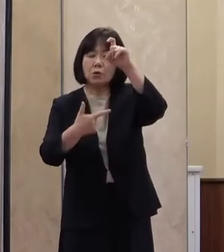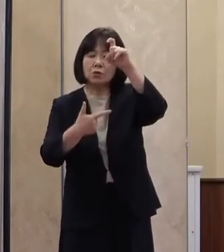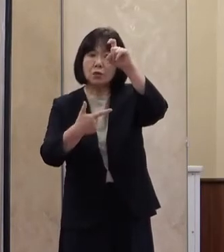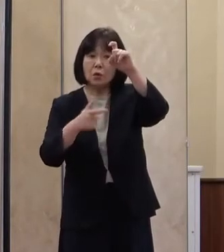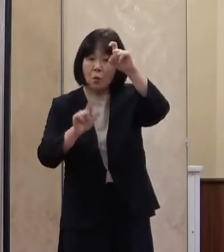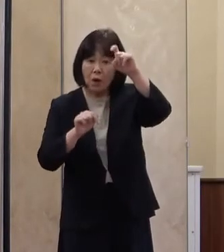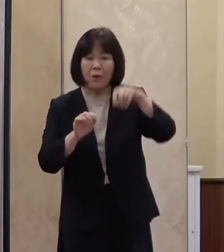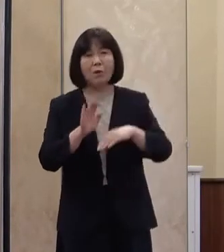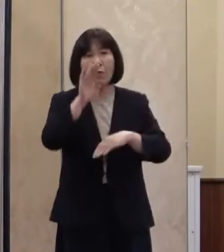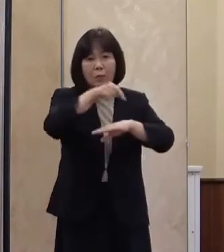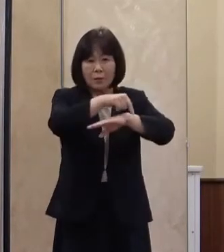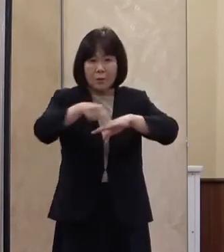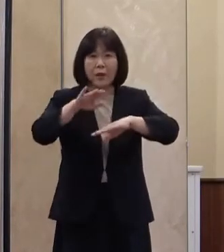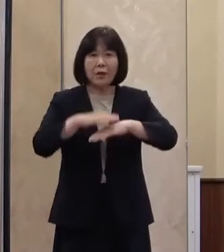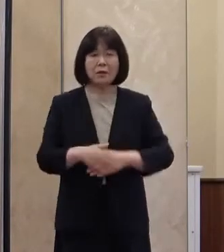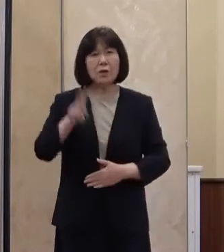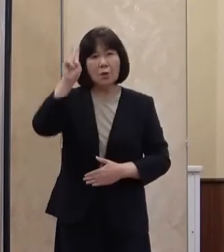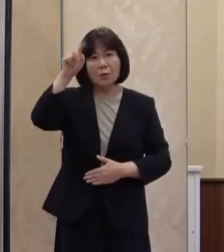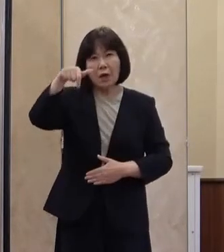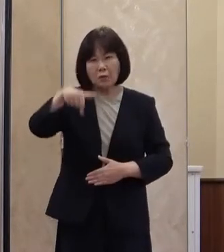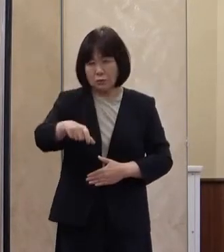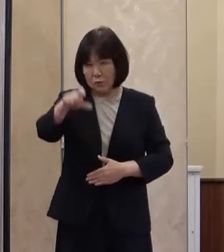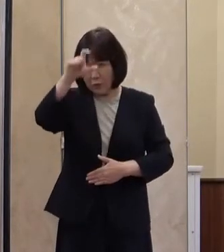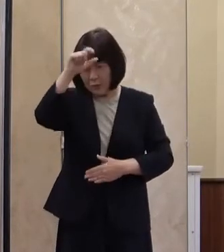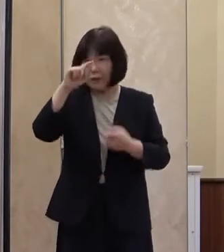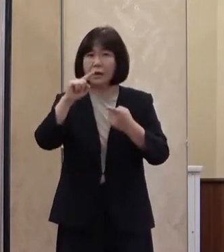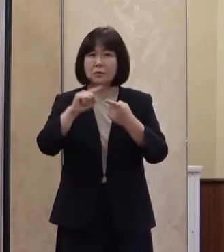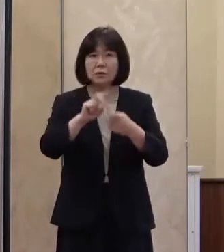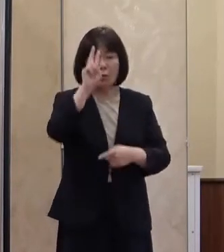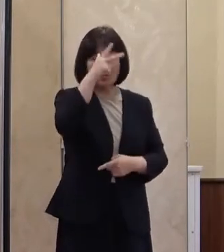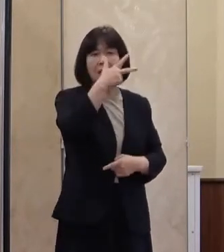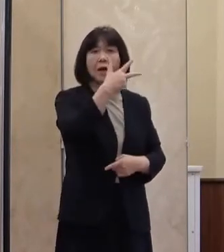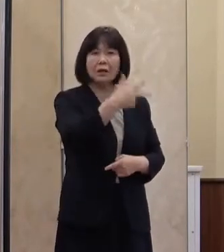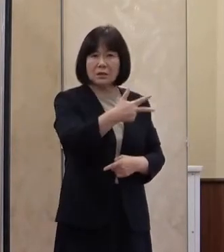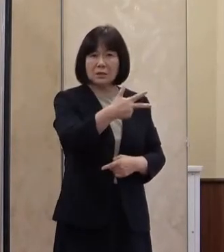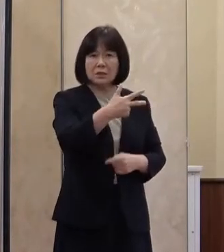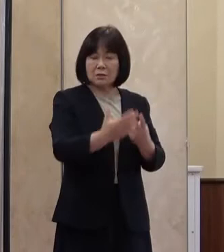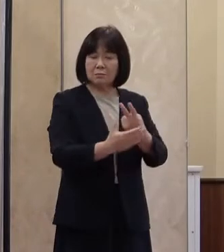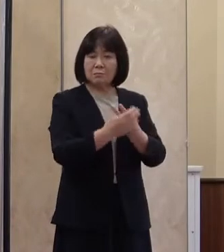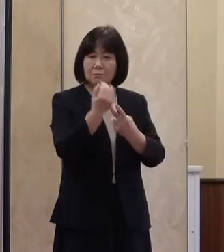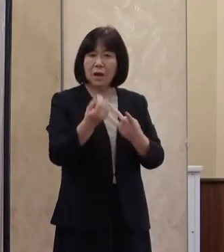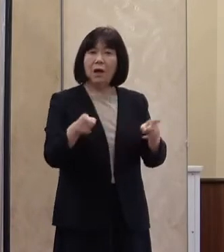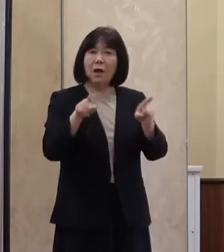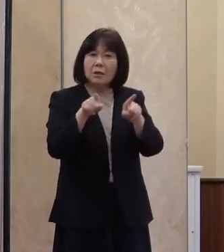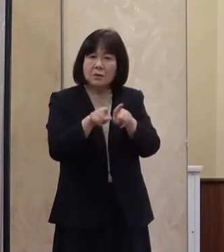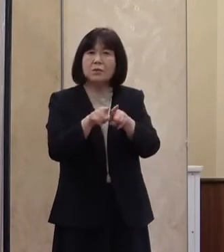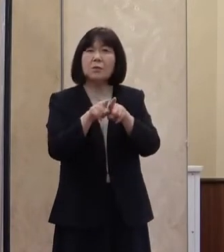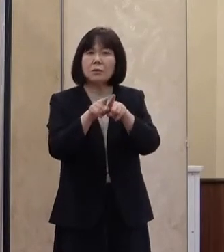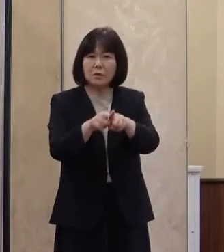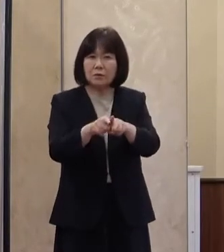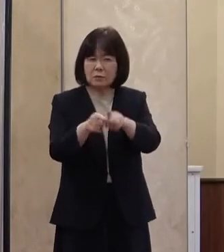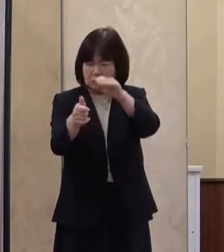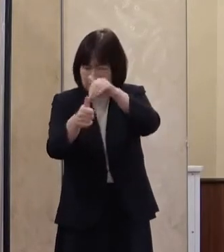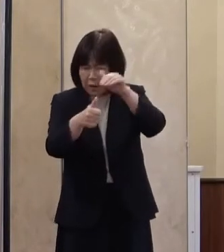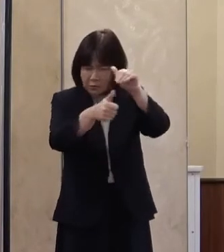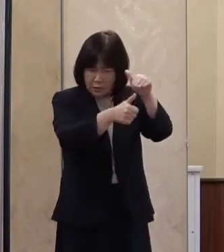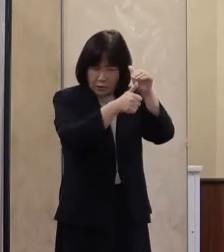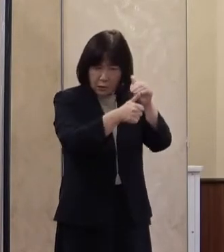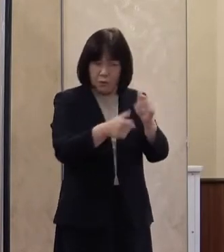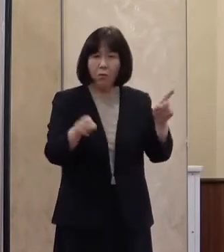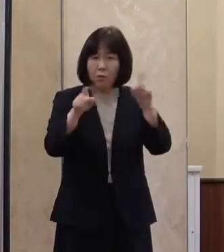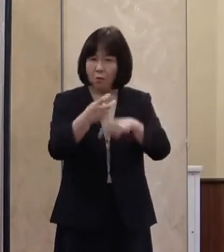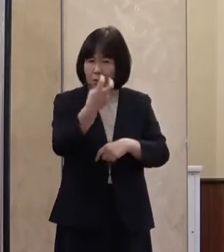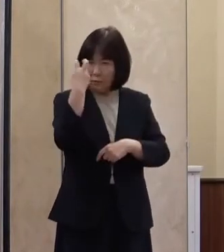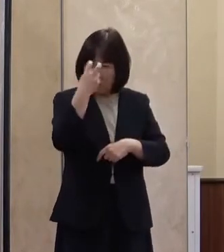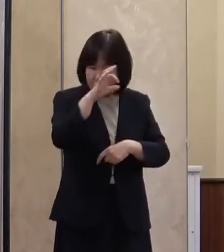今後の予定ですけれども、大阪府警と大阪市の合同による客引き対策合同パトロール